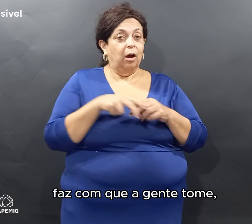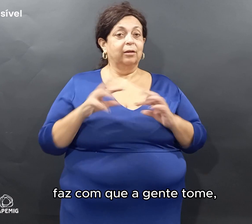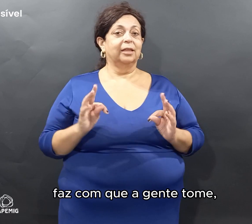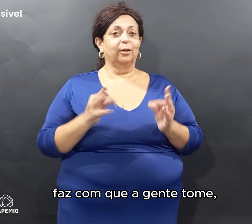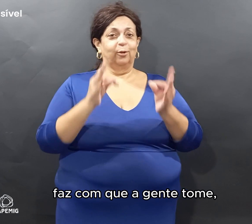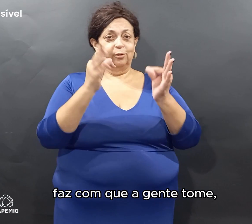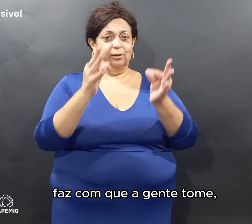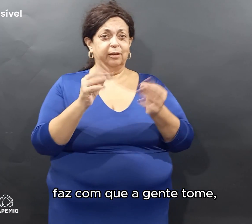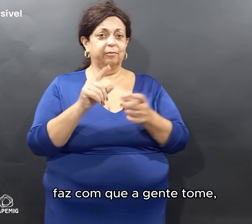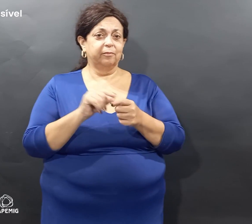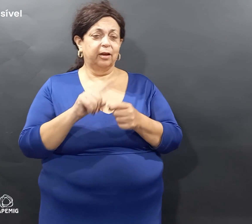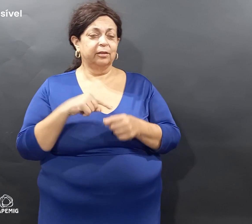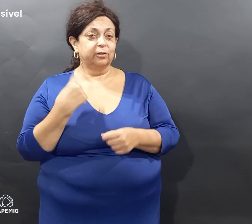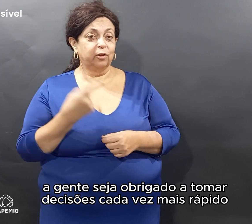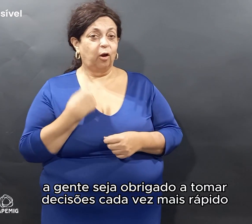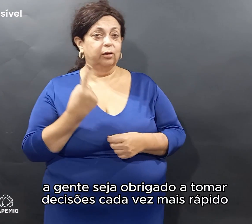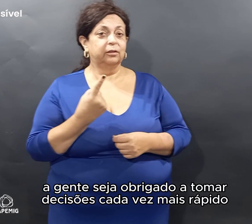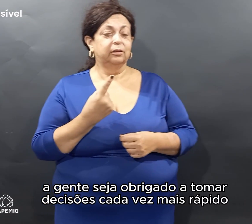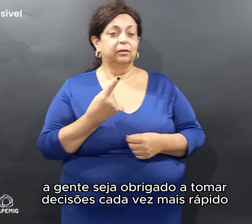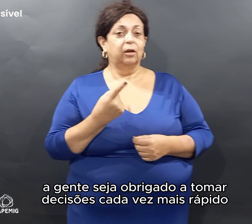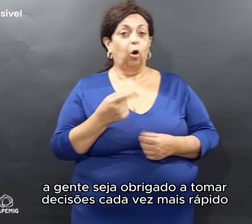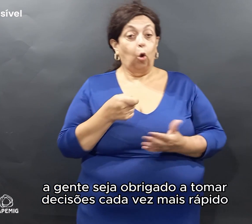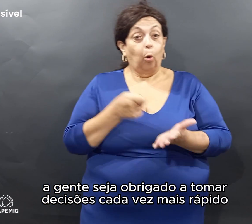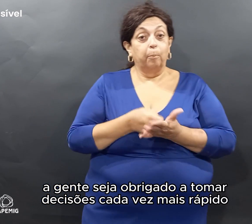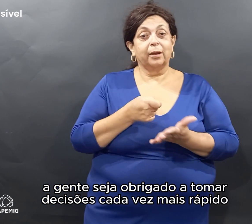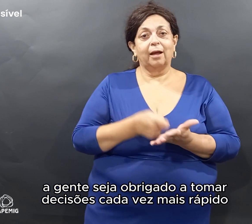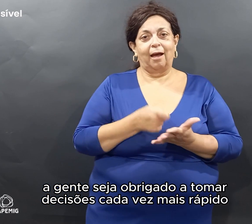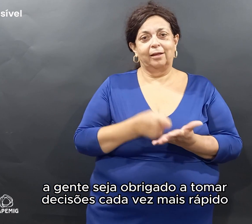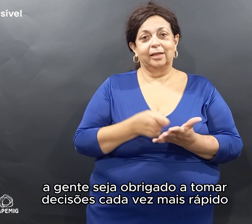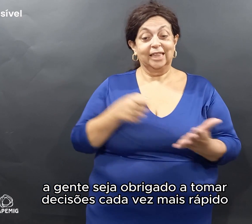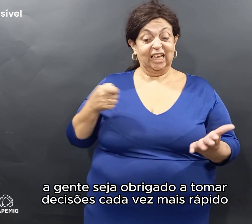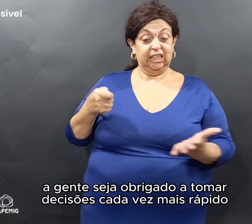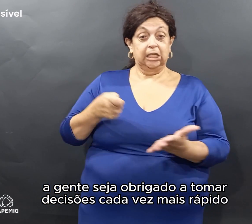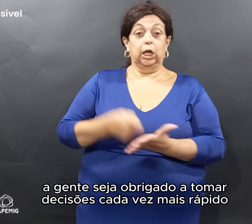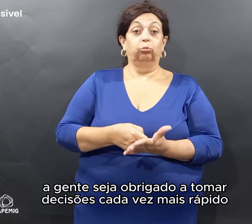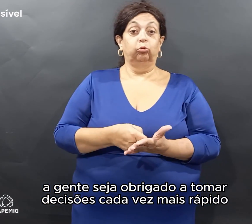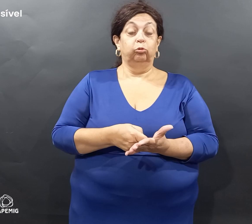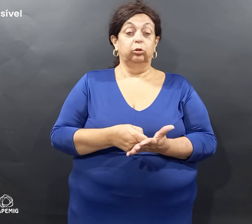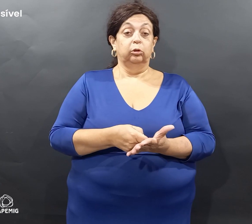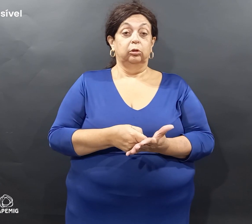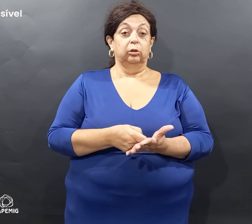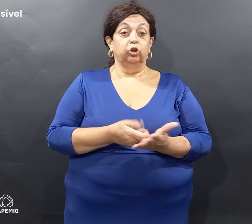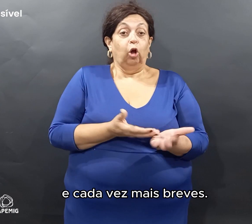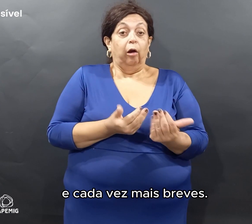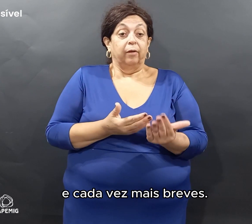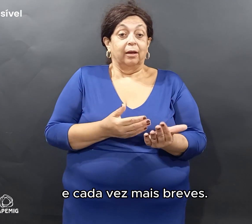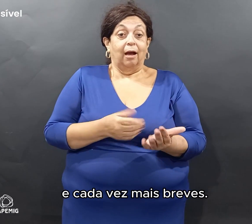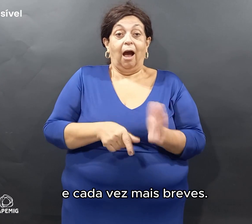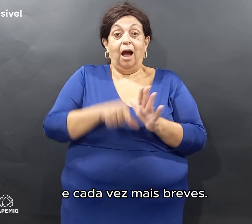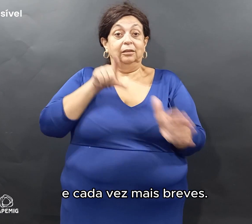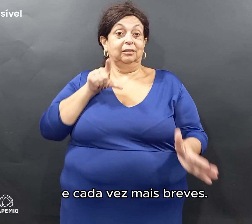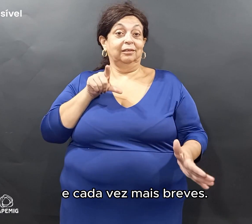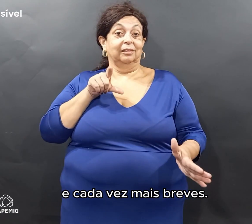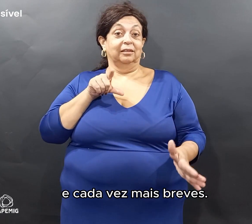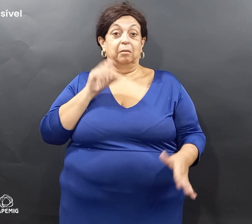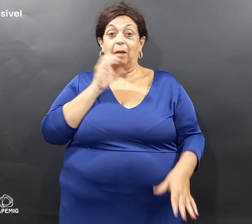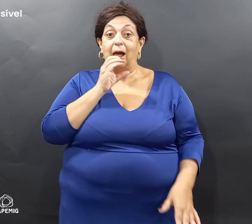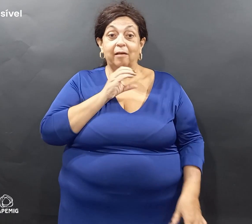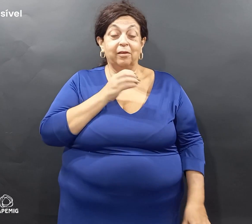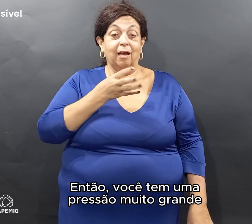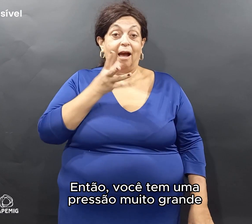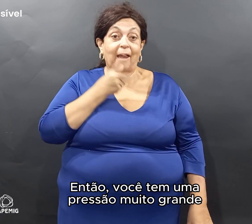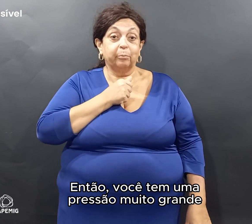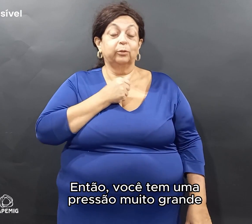tecnologias, faz com que a gente seja obrigado a tomar decisões cada vez mais rápido e cada vez mais